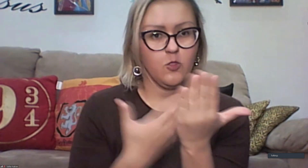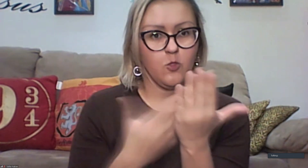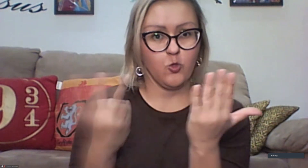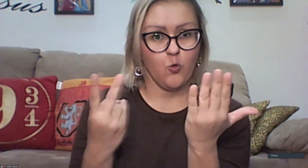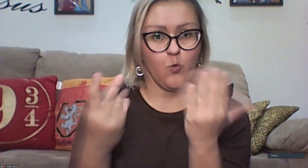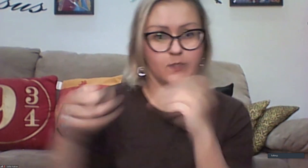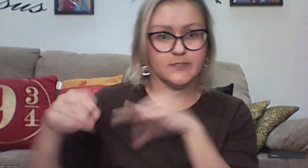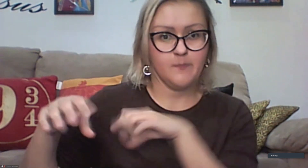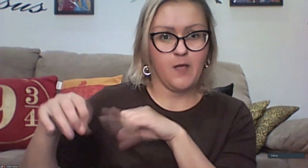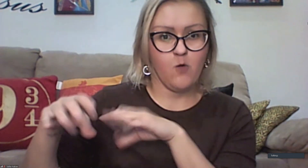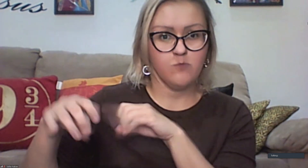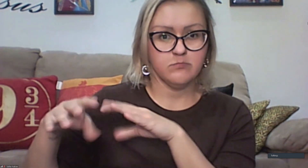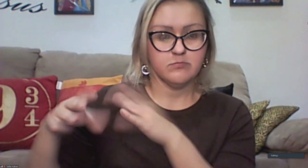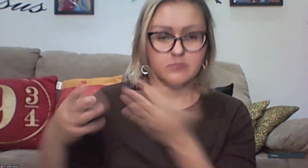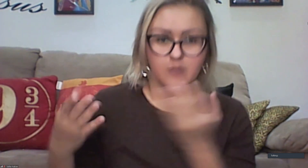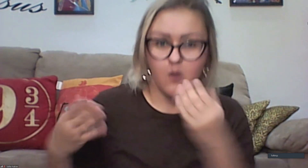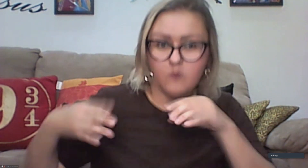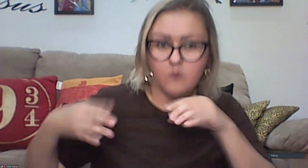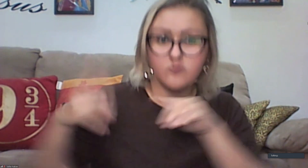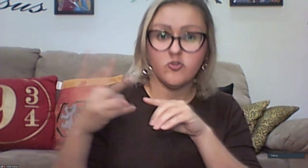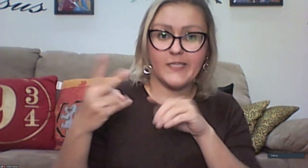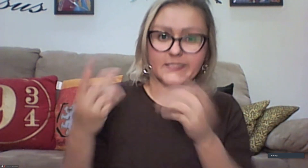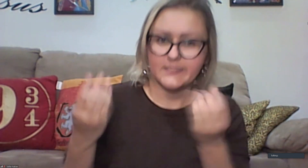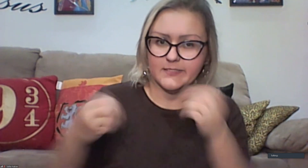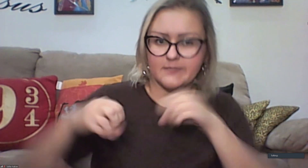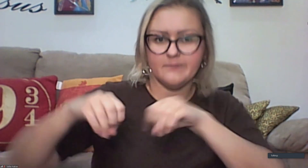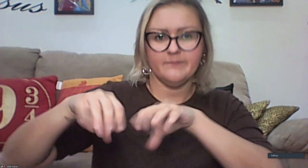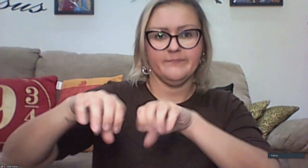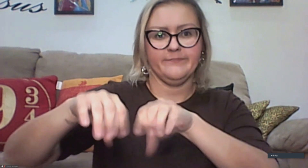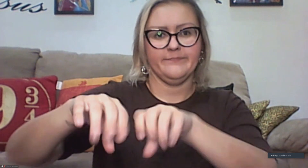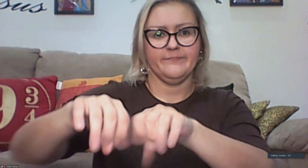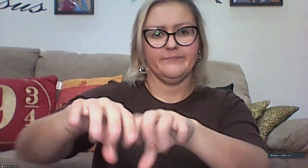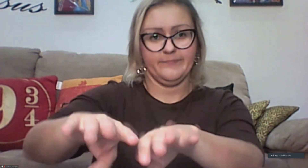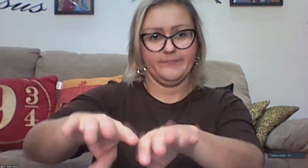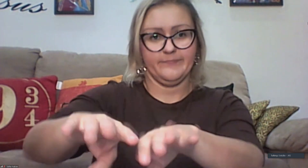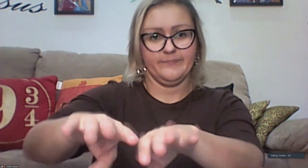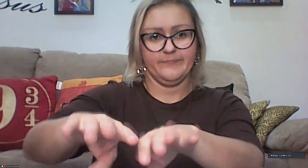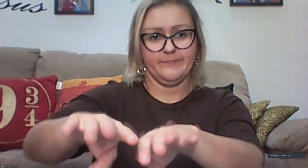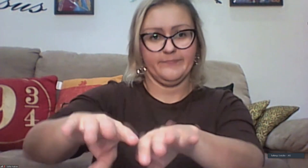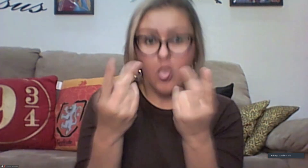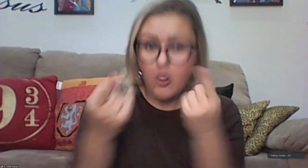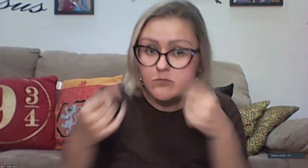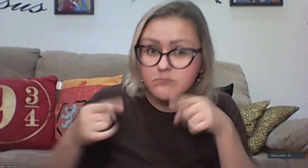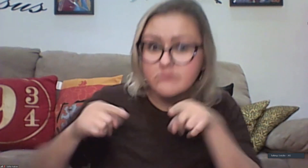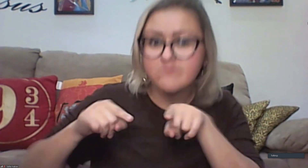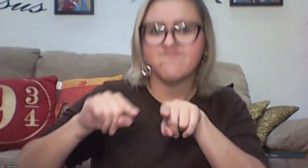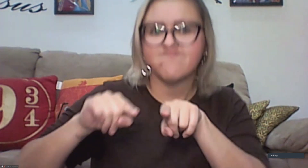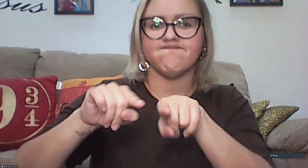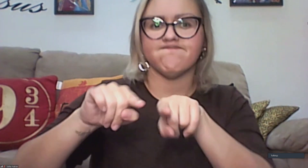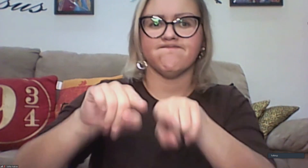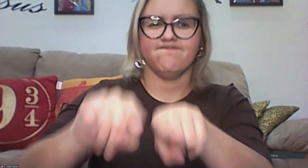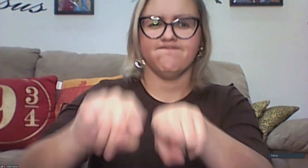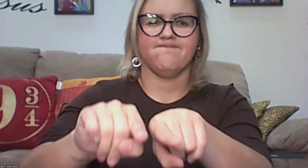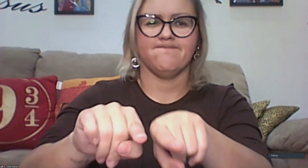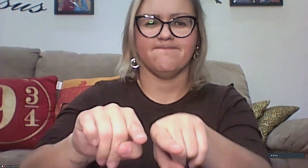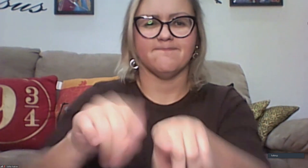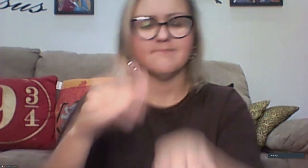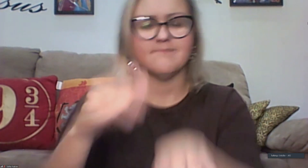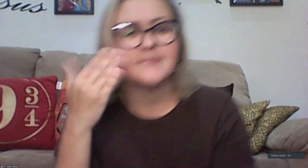tem que participar. Por exemplo, a língua de sinais são duas mãos, não é uma só. Então vocês têm que estar ali junto, entendeu?